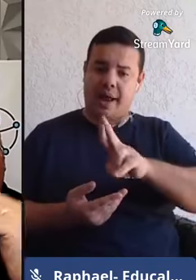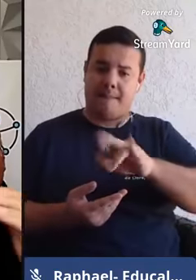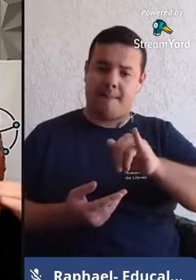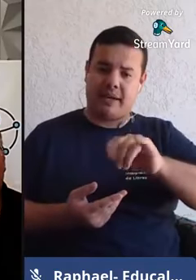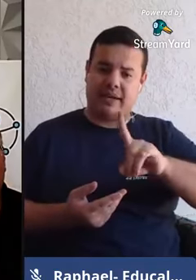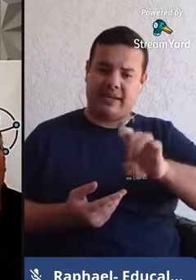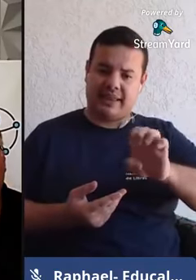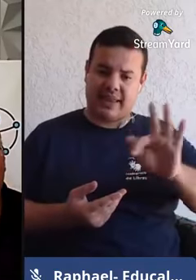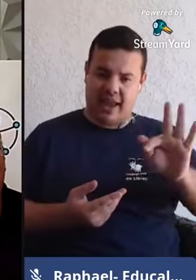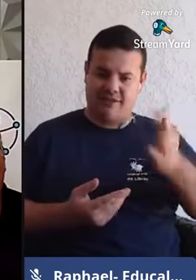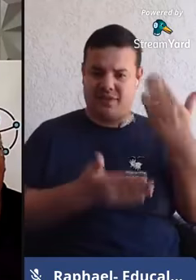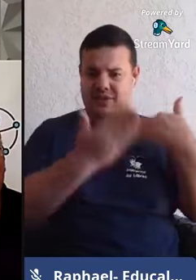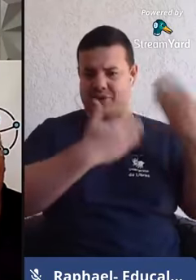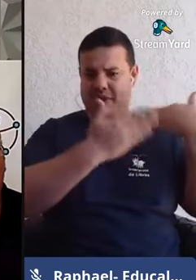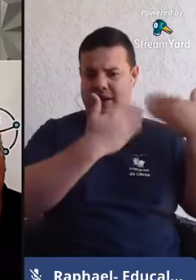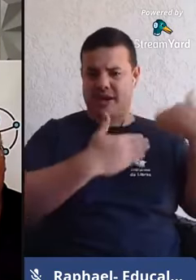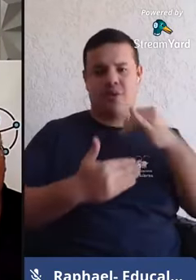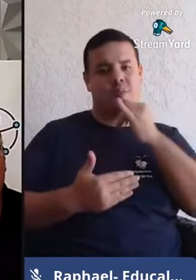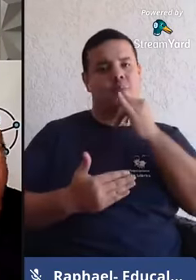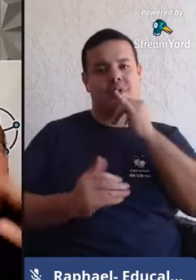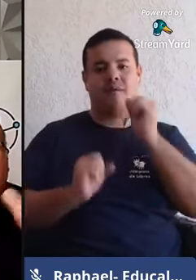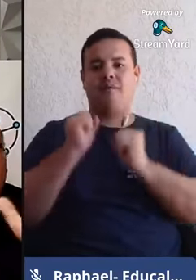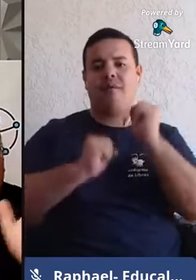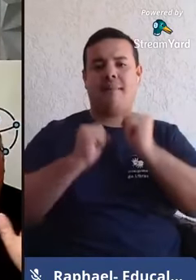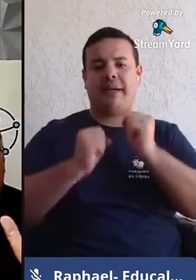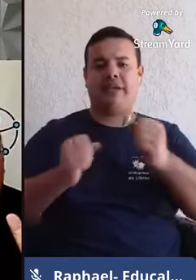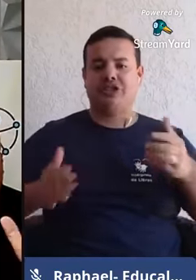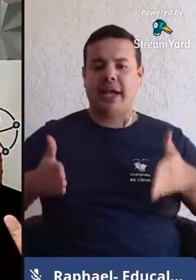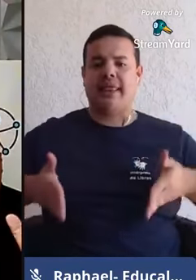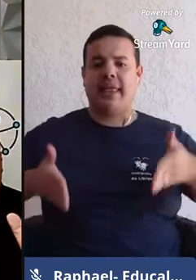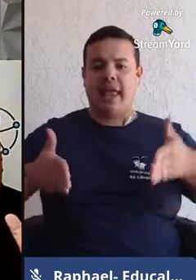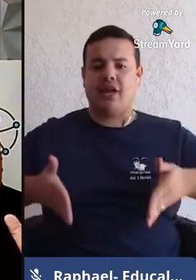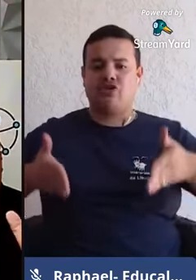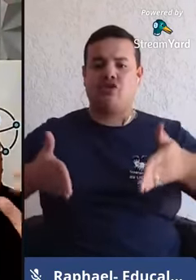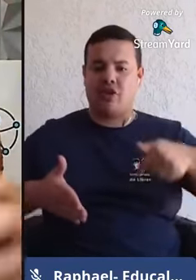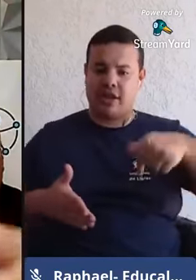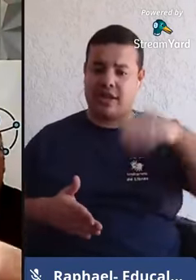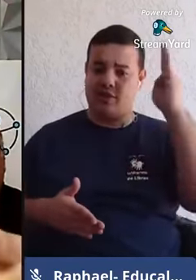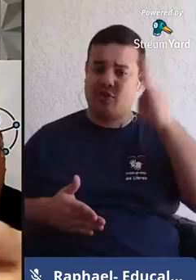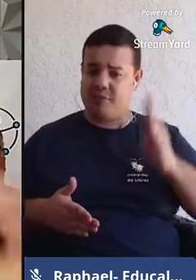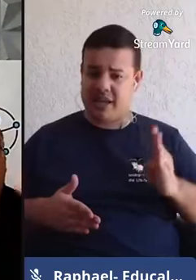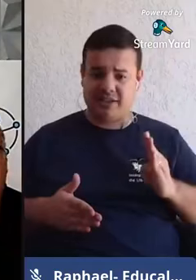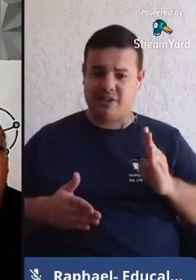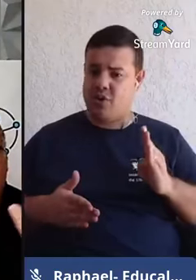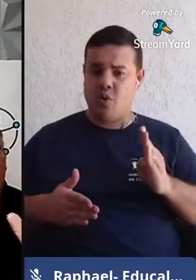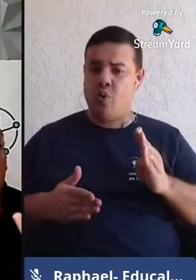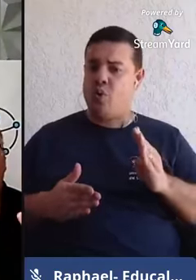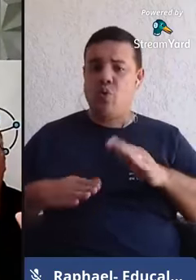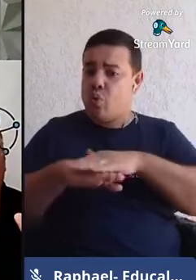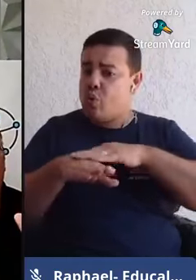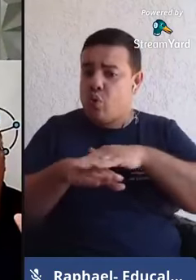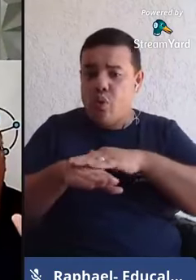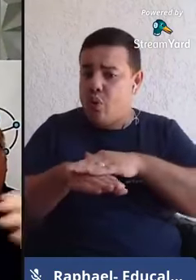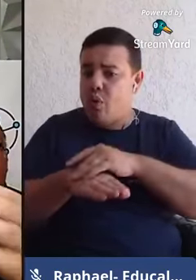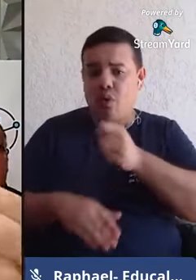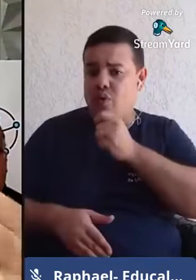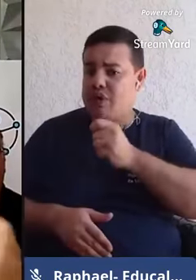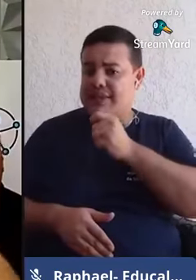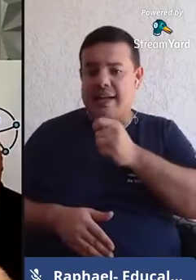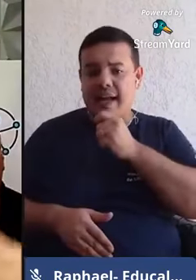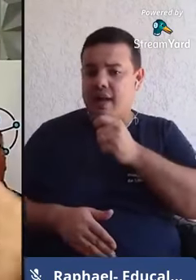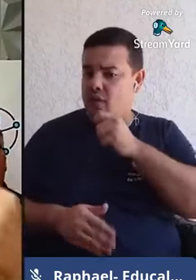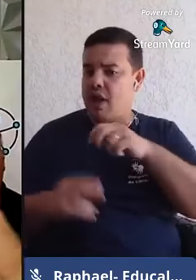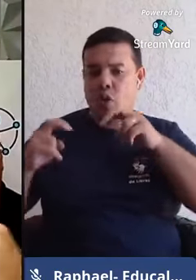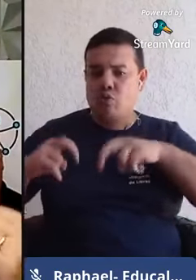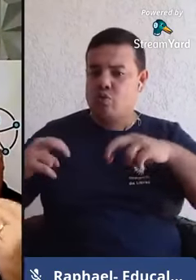exemplo, os grandes fabricantes de cadeiras de rodas do Brasil, por exemplo, eles não se falavam. Né? Eles não sentavam numa mesma mesa para discutir nada. A